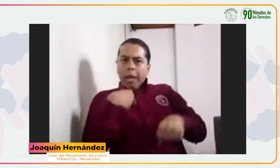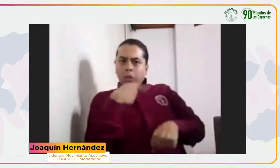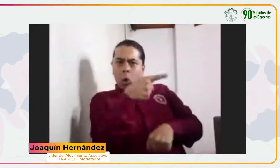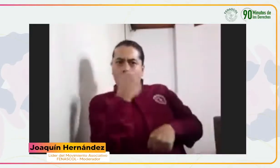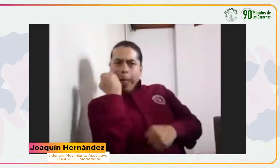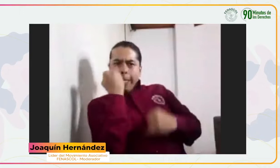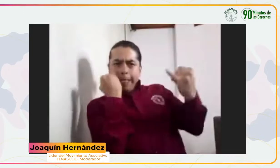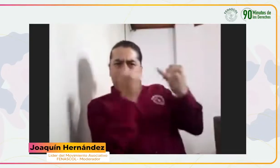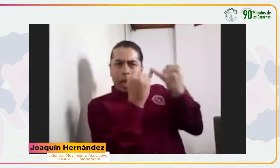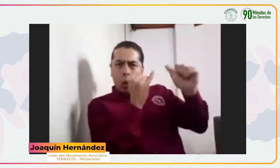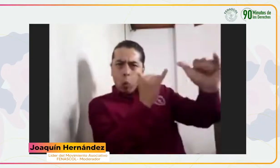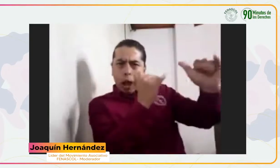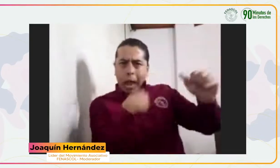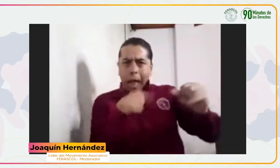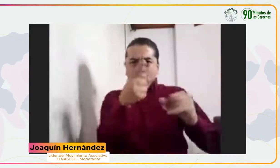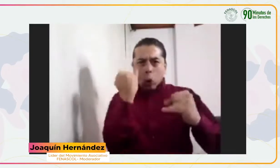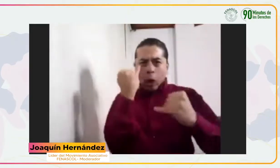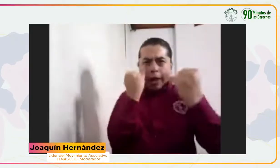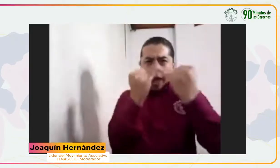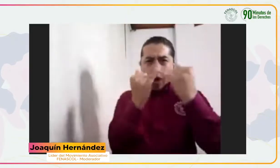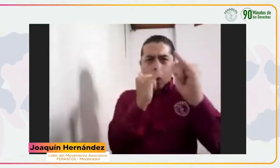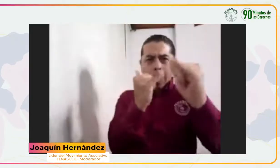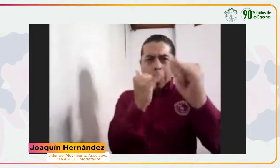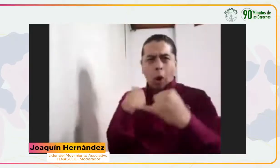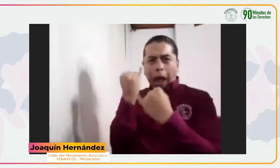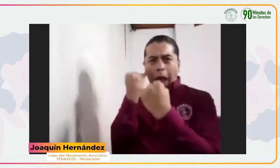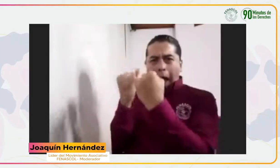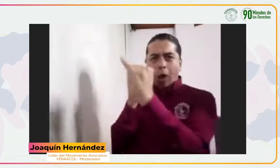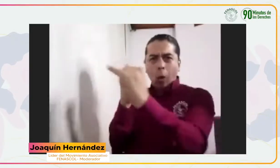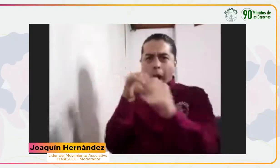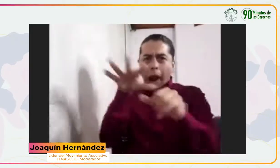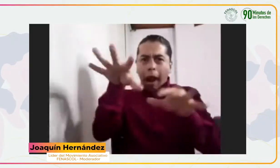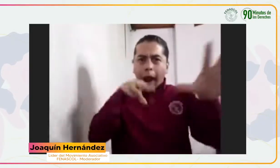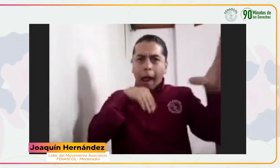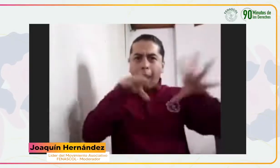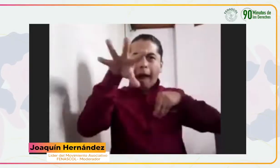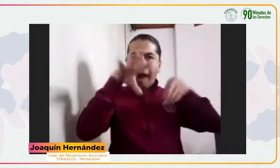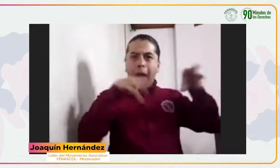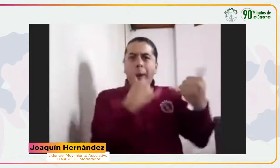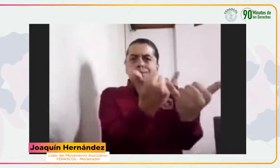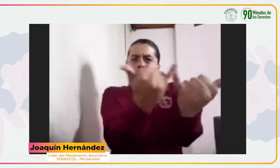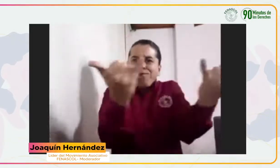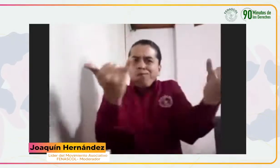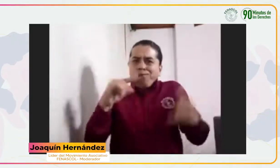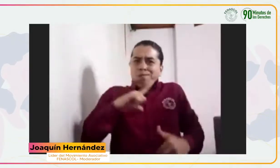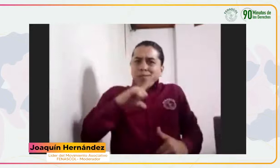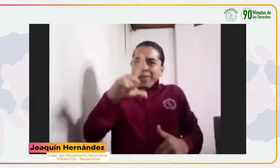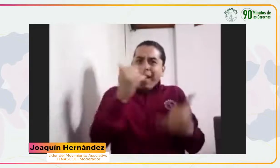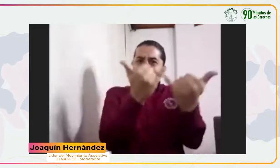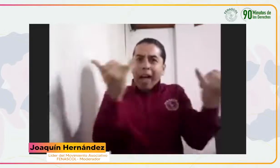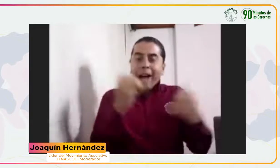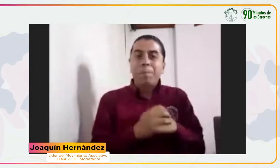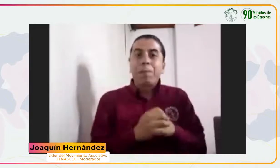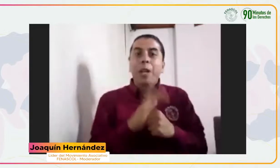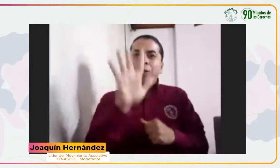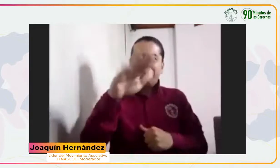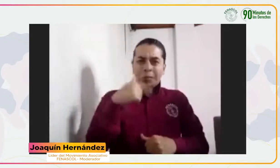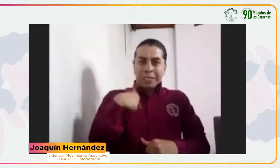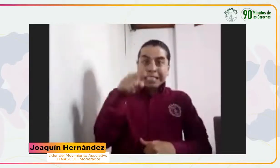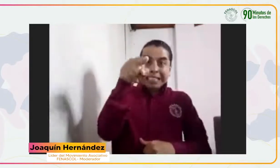fenómenos sociales y que esto tiene también tendencias en la cual pues muchas se sienten identificadas y claramente